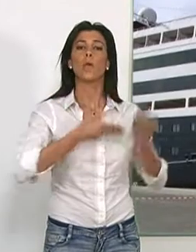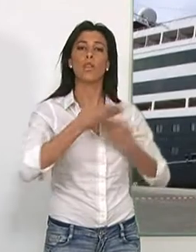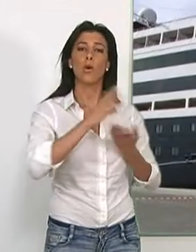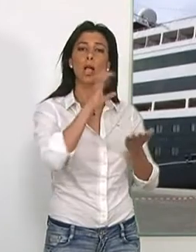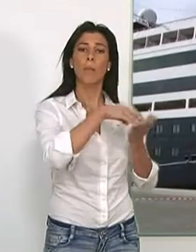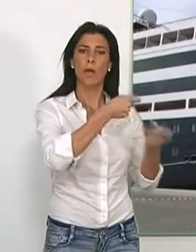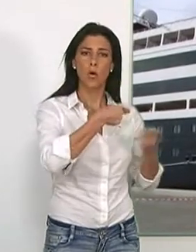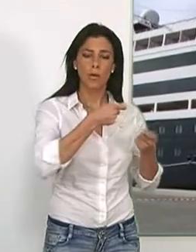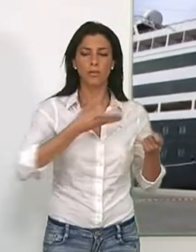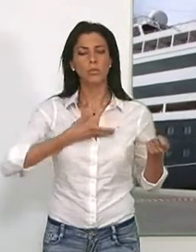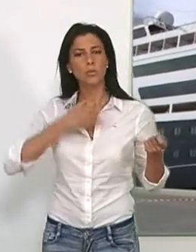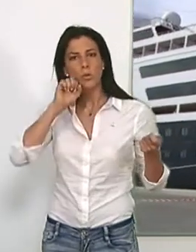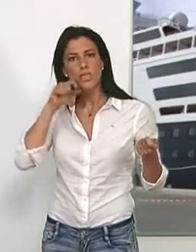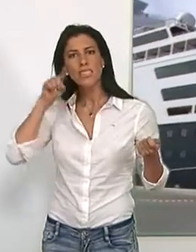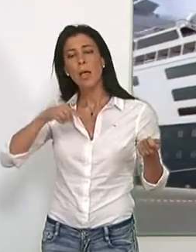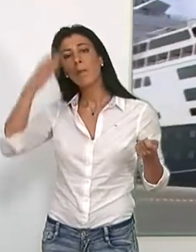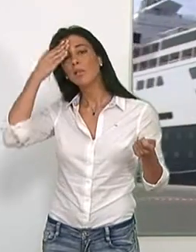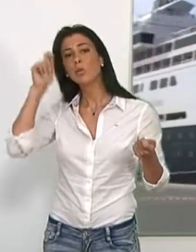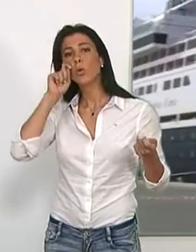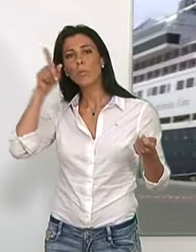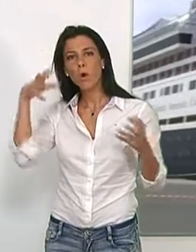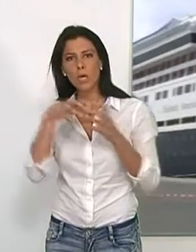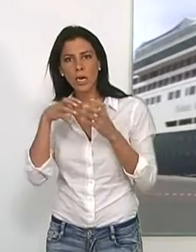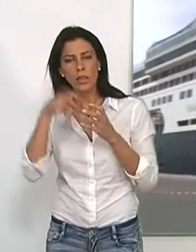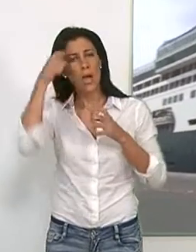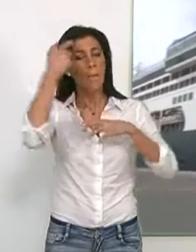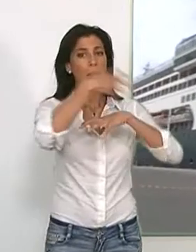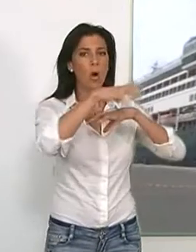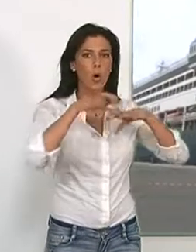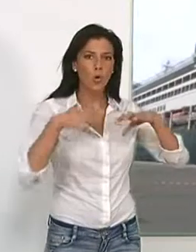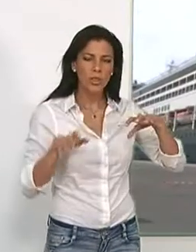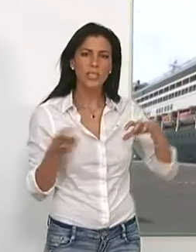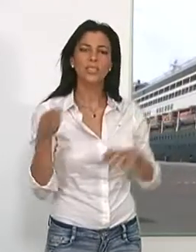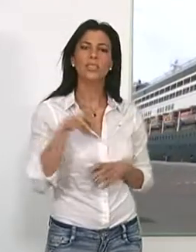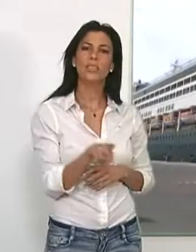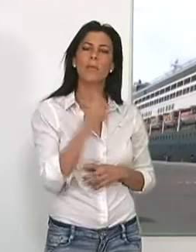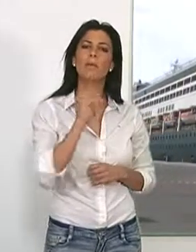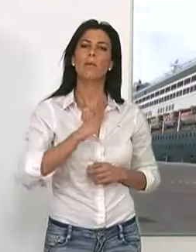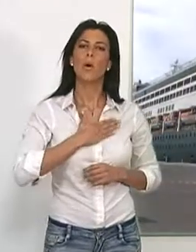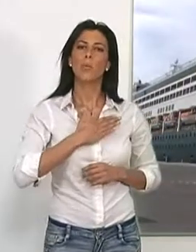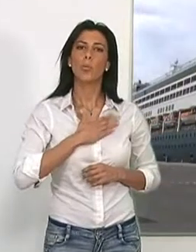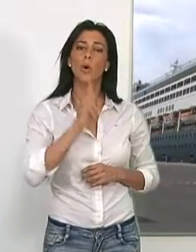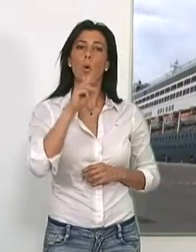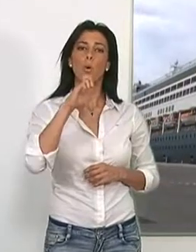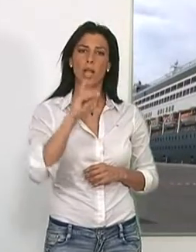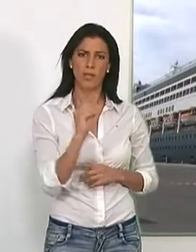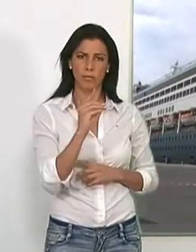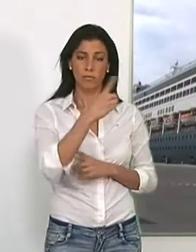comercio el ayuntamiento de motril El patronato de turismo de granada la mancomunidad de municipios y la propia uned el contenido